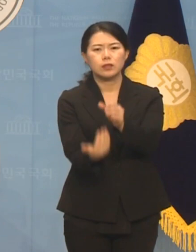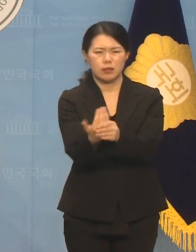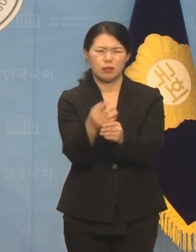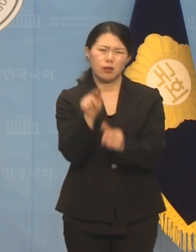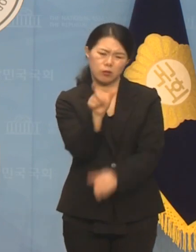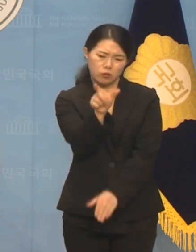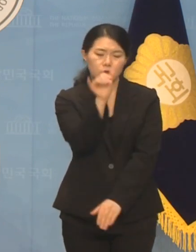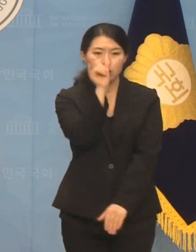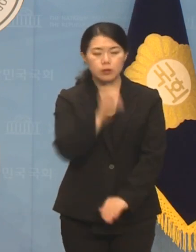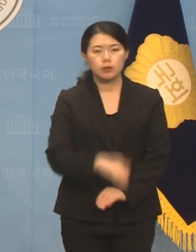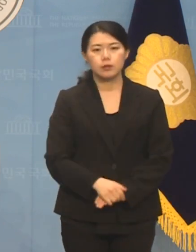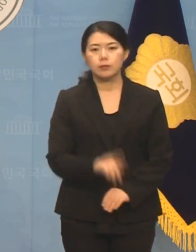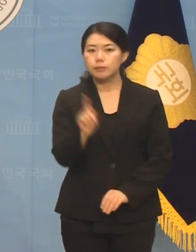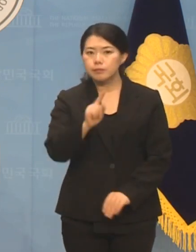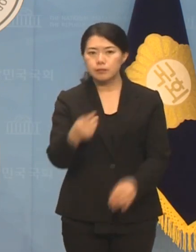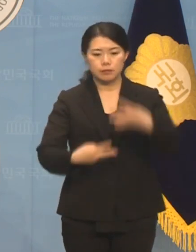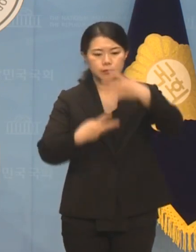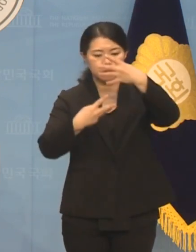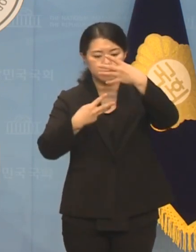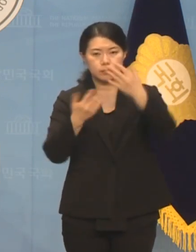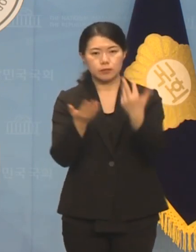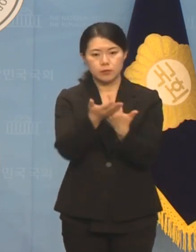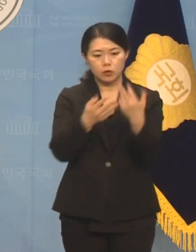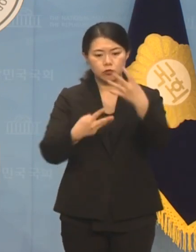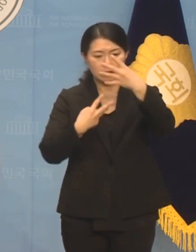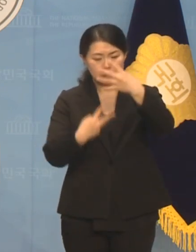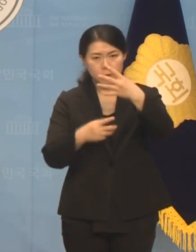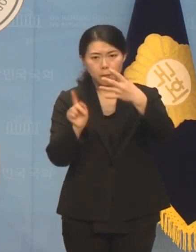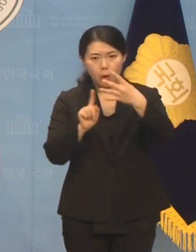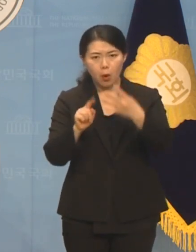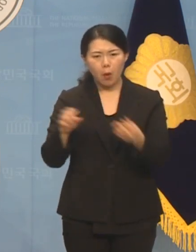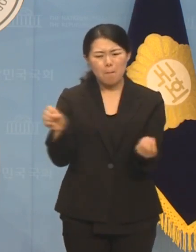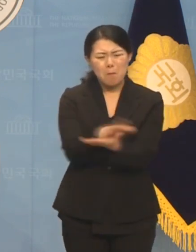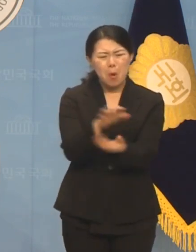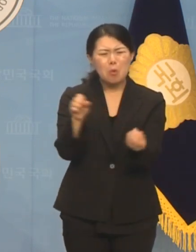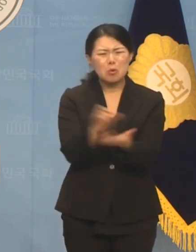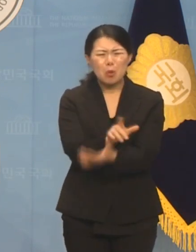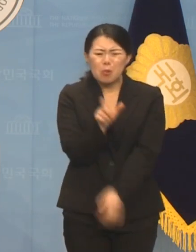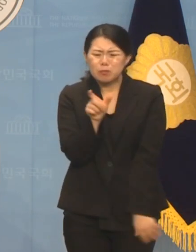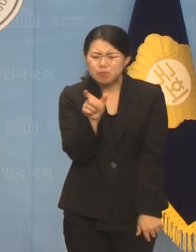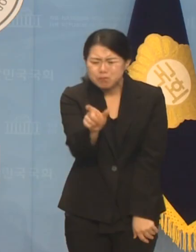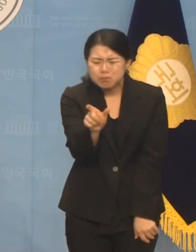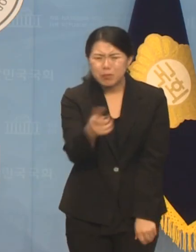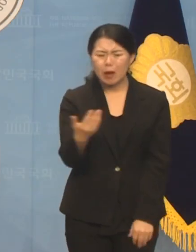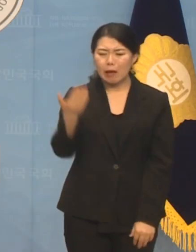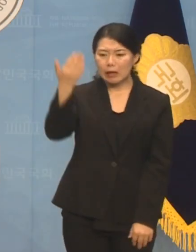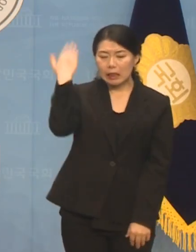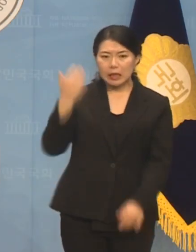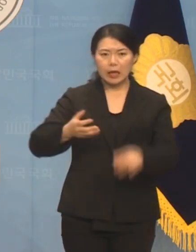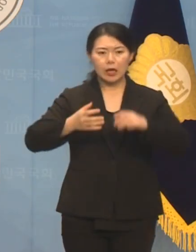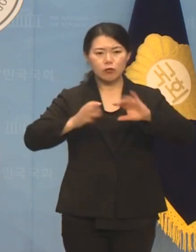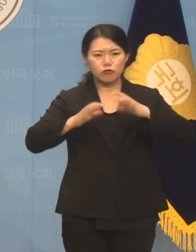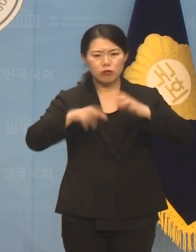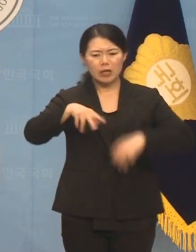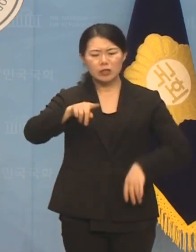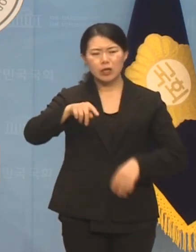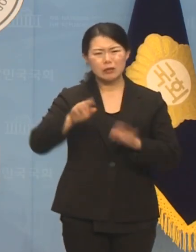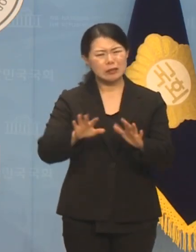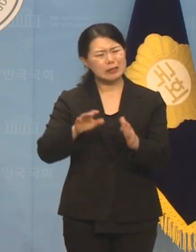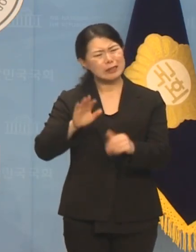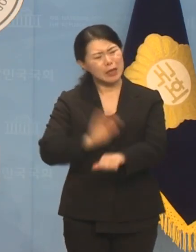있습니다. 이는 제주 4.3을 폭동으로 규정해온 과거 국가서술의